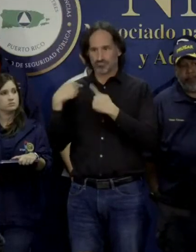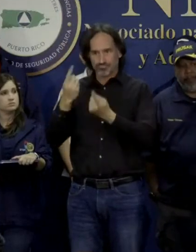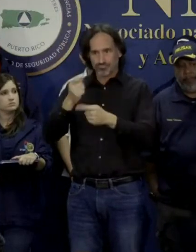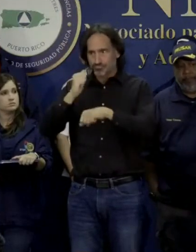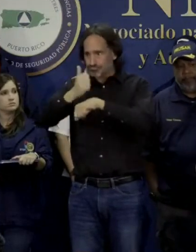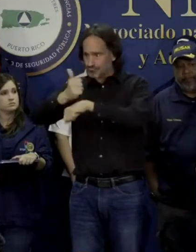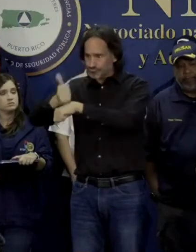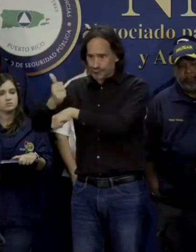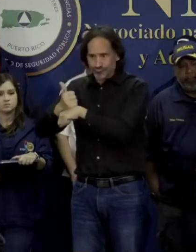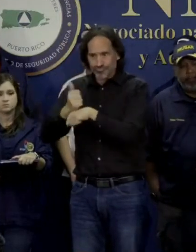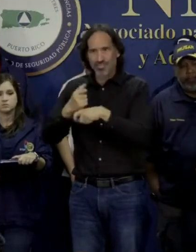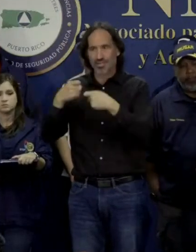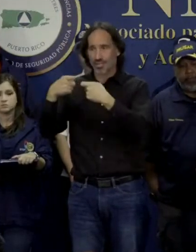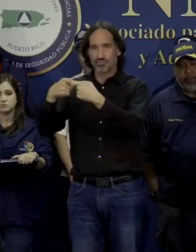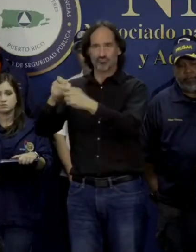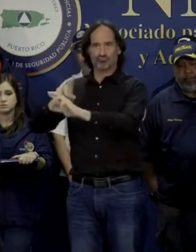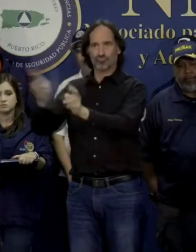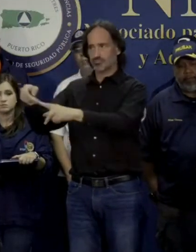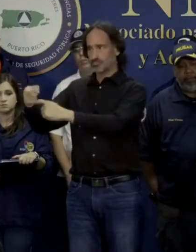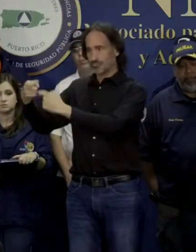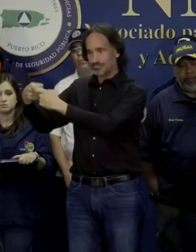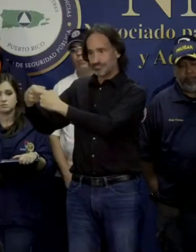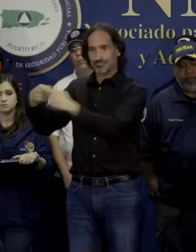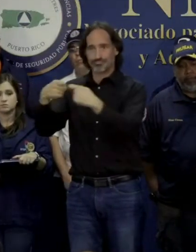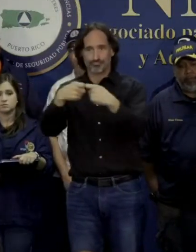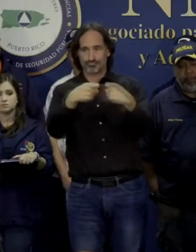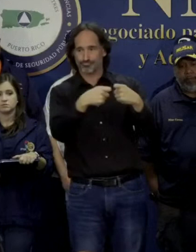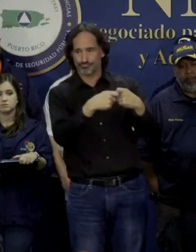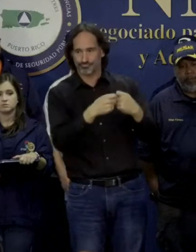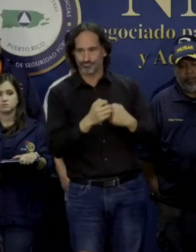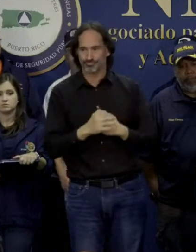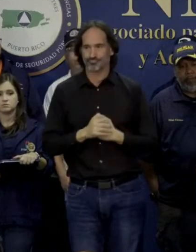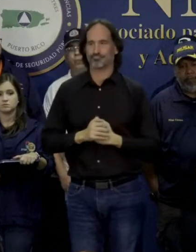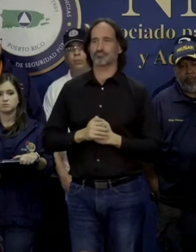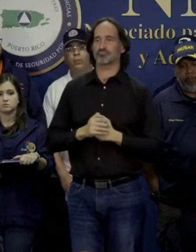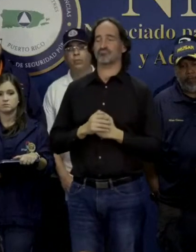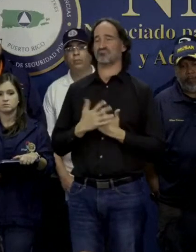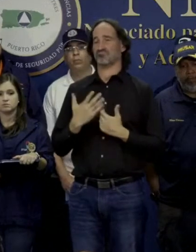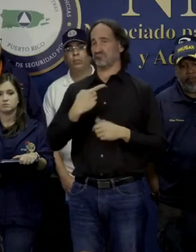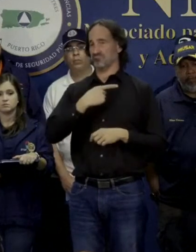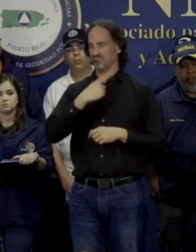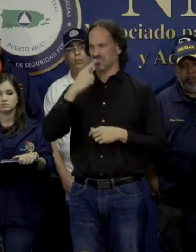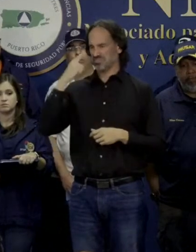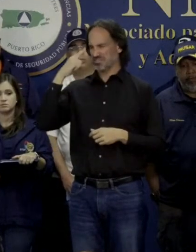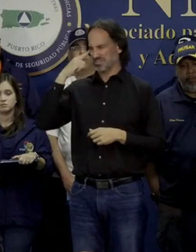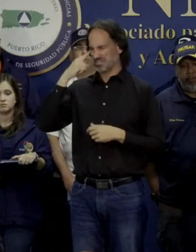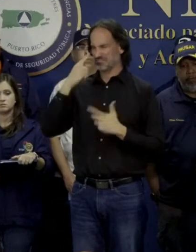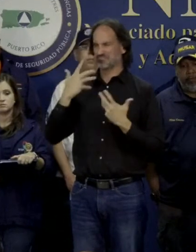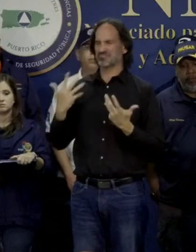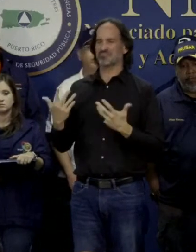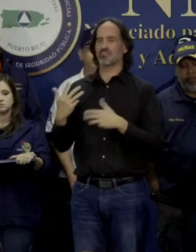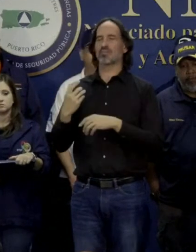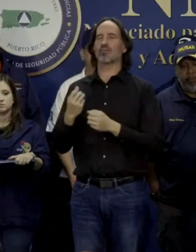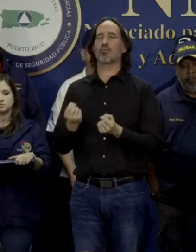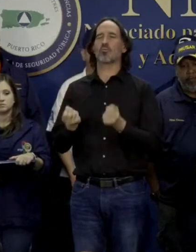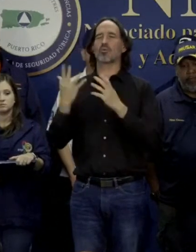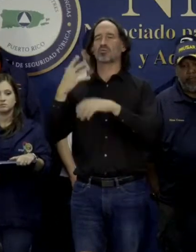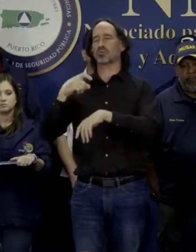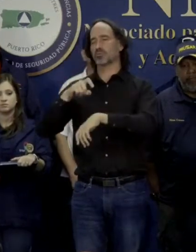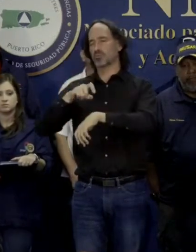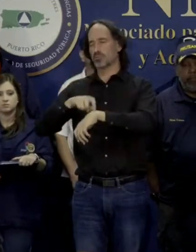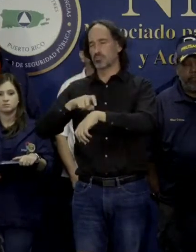la cobertura. Okay, en términos de tiempo, ¿cuánta capacidad tienen para aguantar? Porque obviamente no es, va a tomar tiempo arreglar lo de